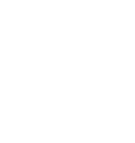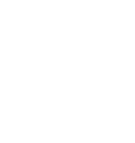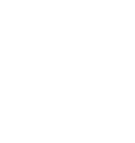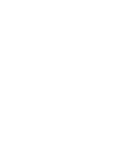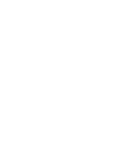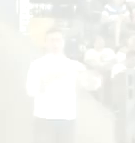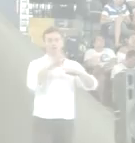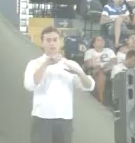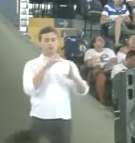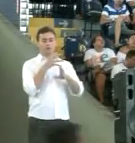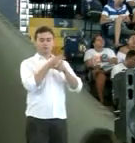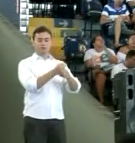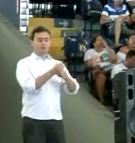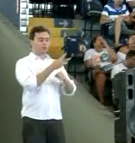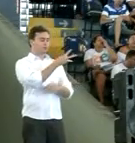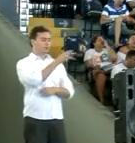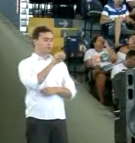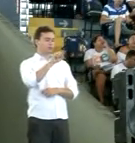encontramos